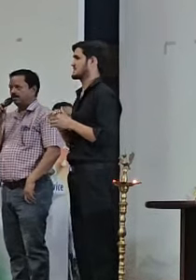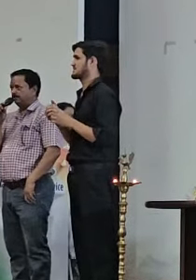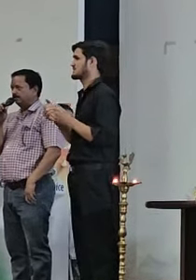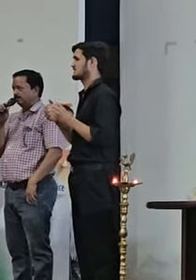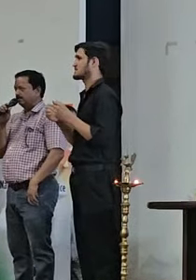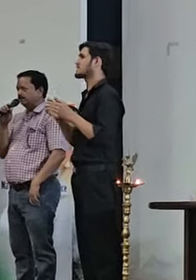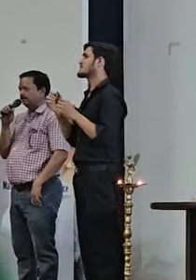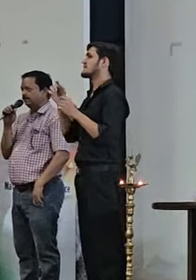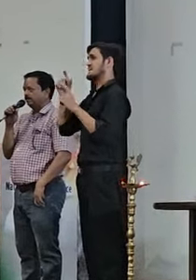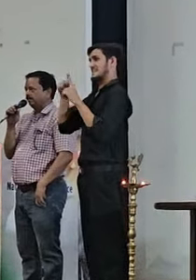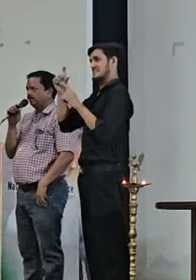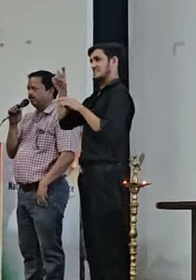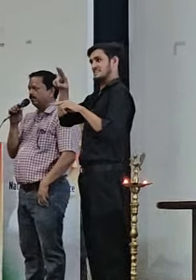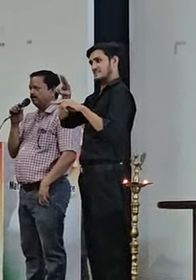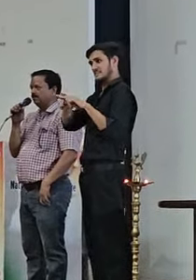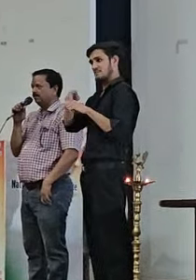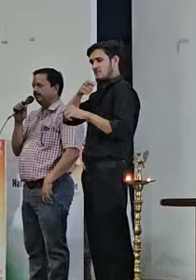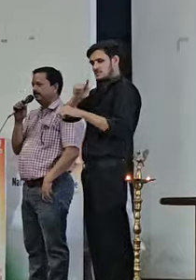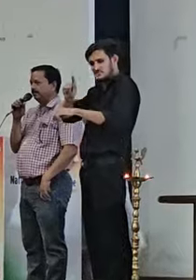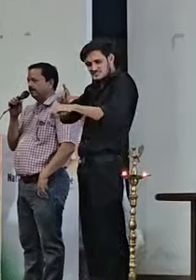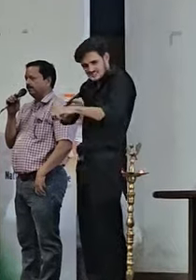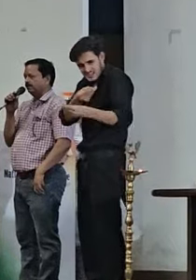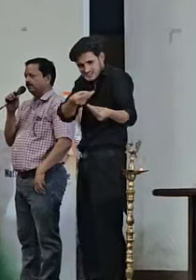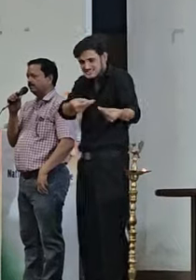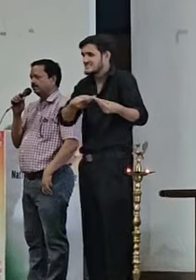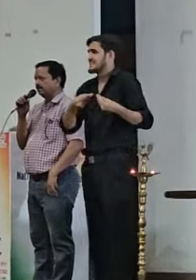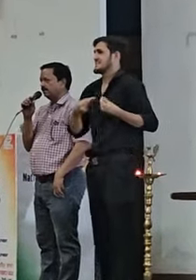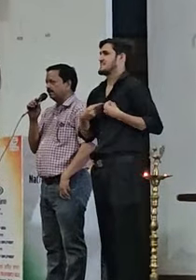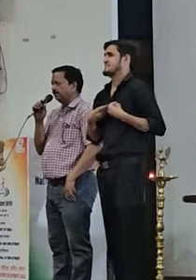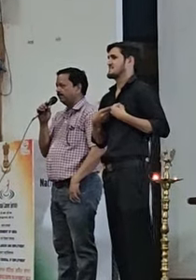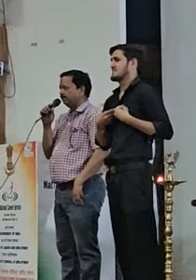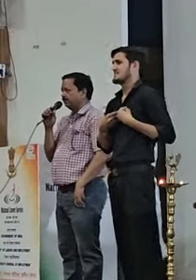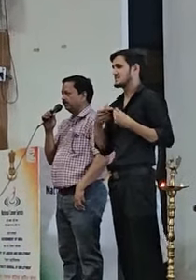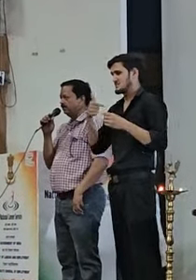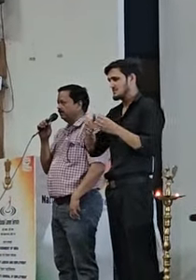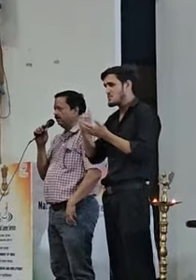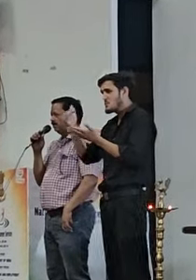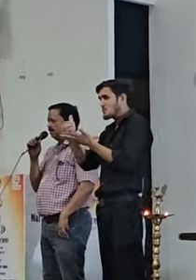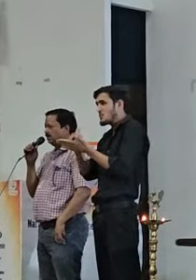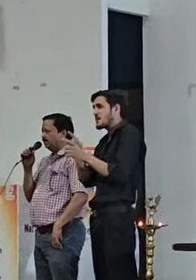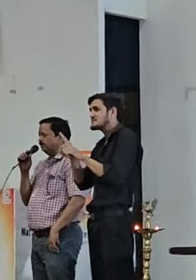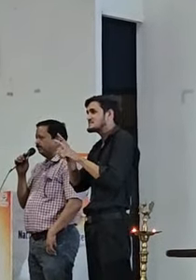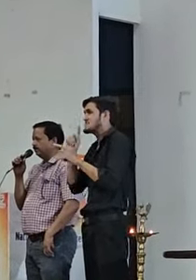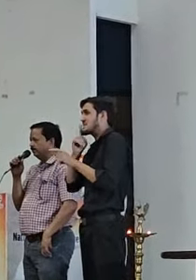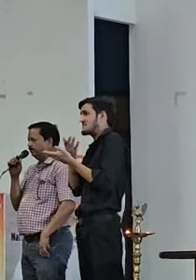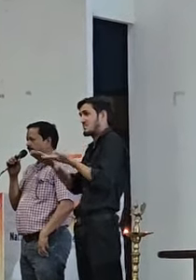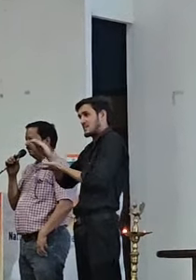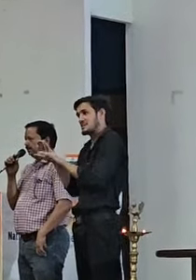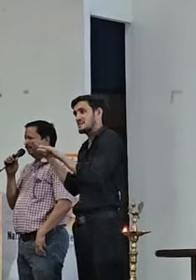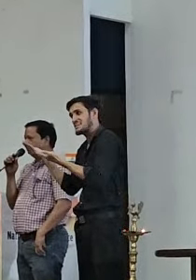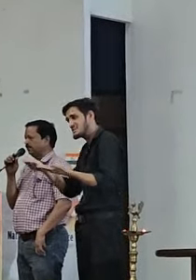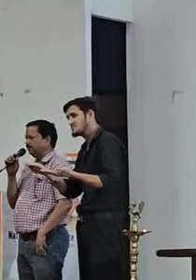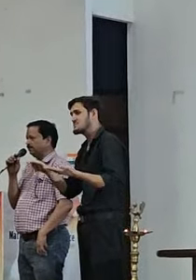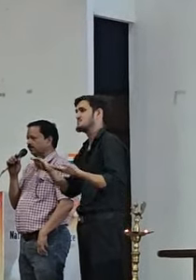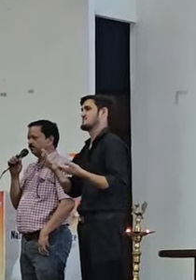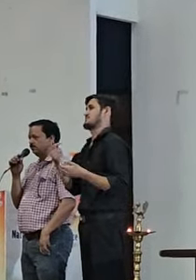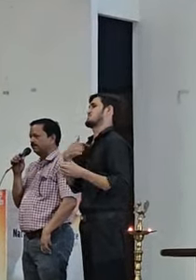डीसीएफ ने यह मौका हमें दिया इस तरह का कार्यक्रम आयोजित करने का। आप सभी का इस केंद्र में स्वागत